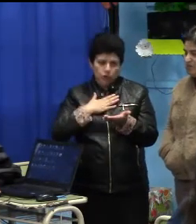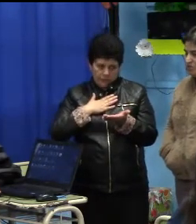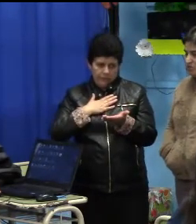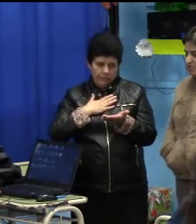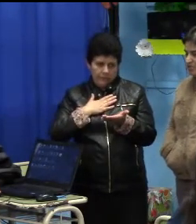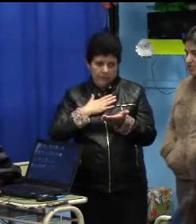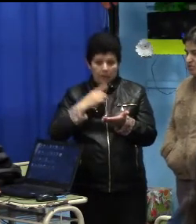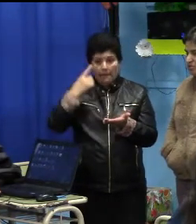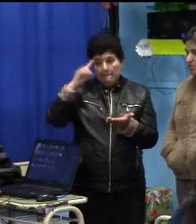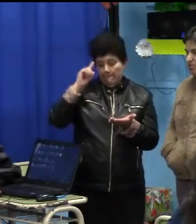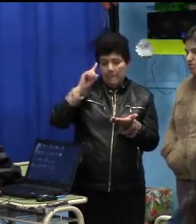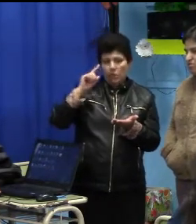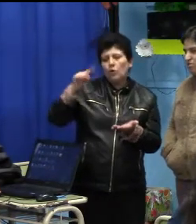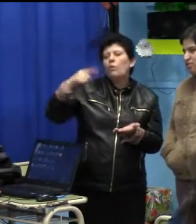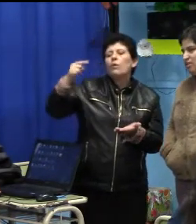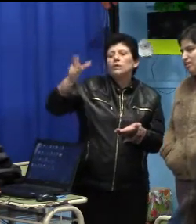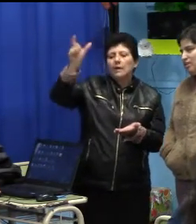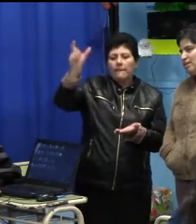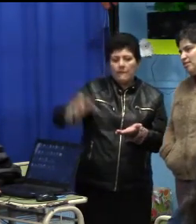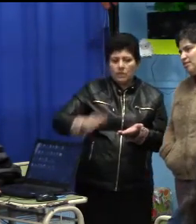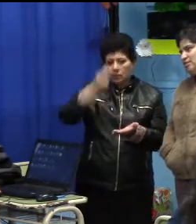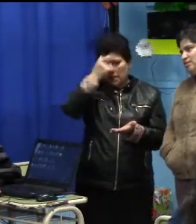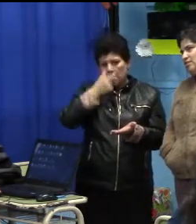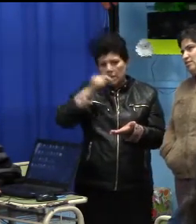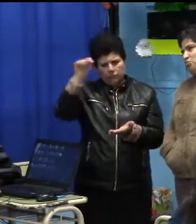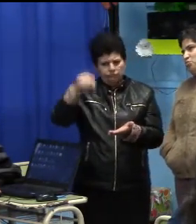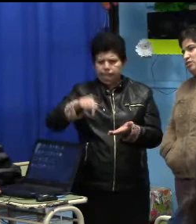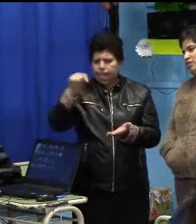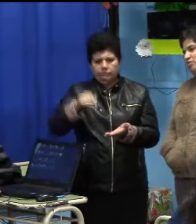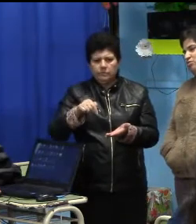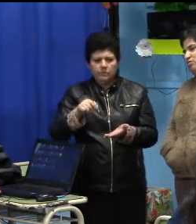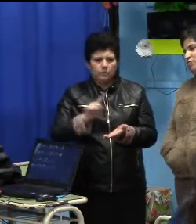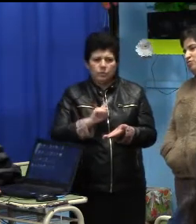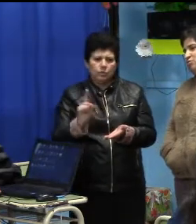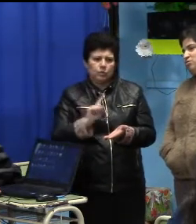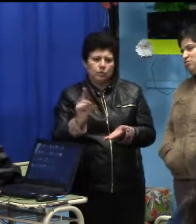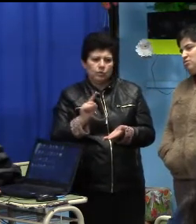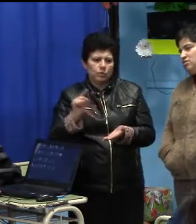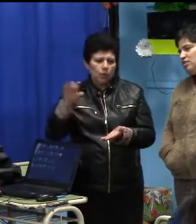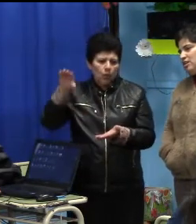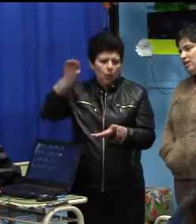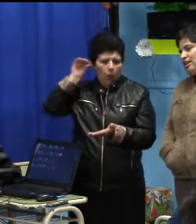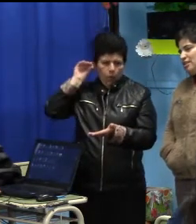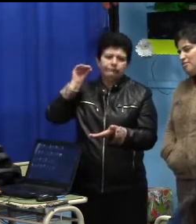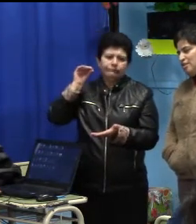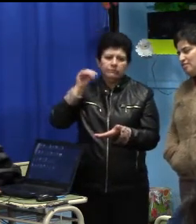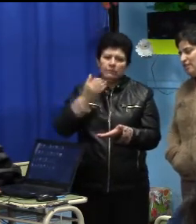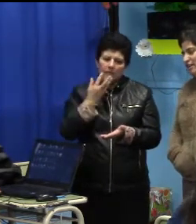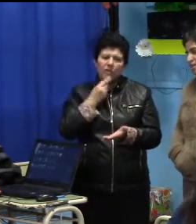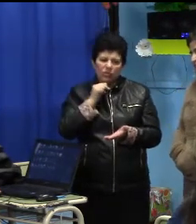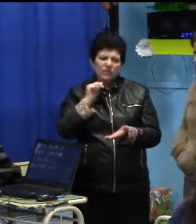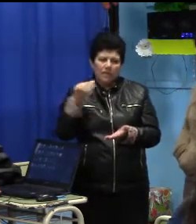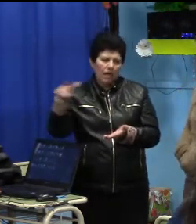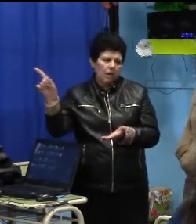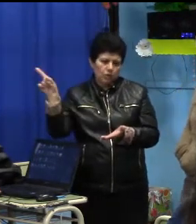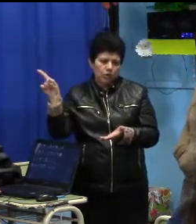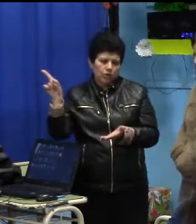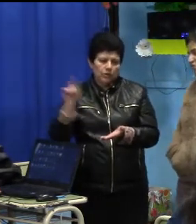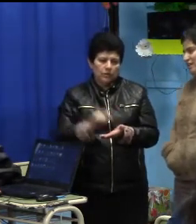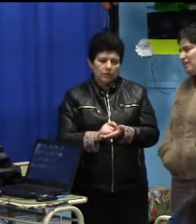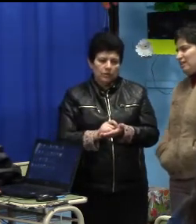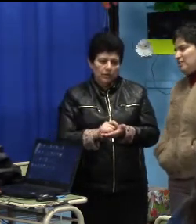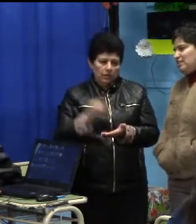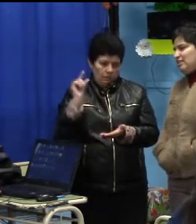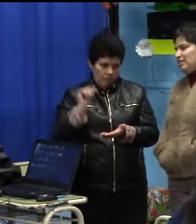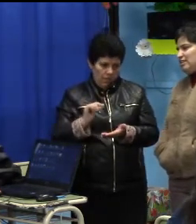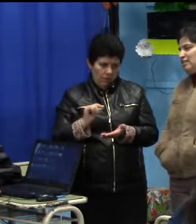Pero la mayoría de los ciegos hoy en día usan los audios. Y además le abarata el costo